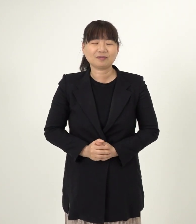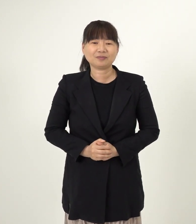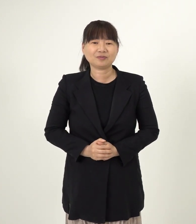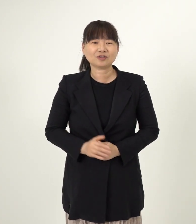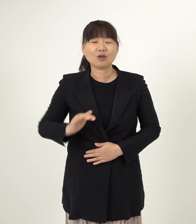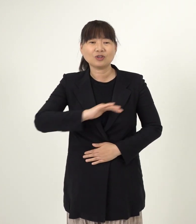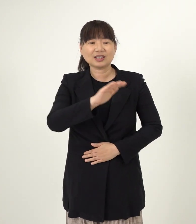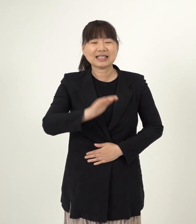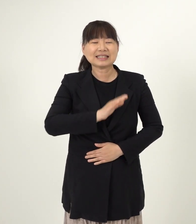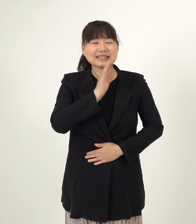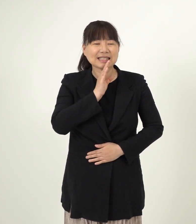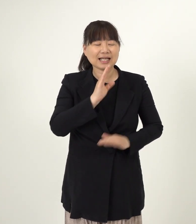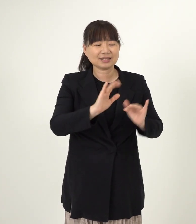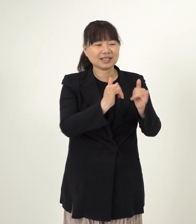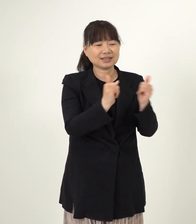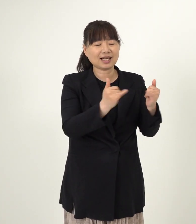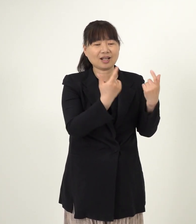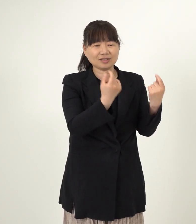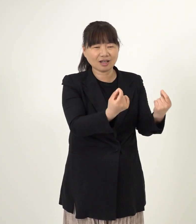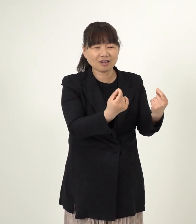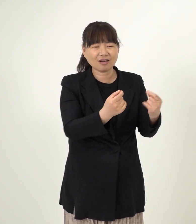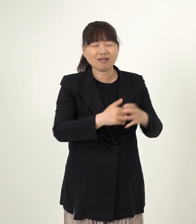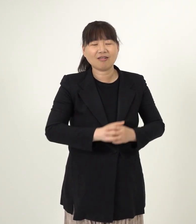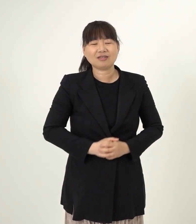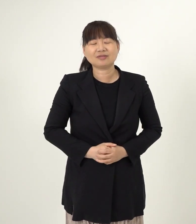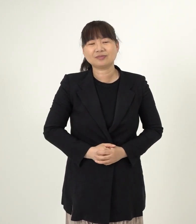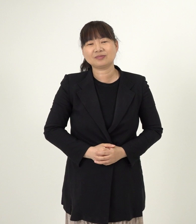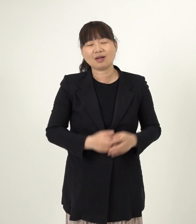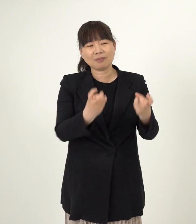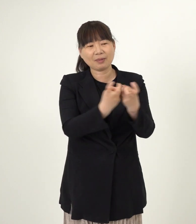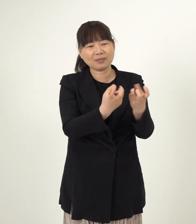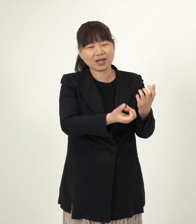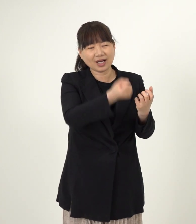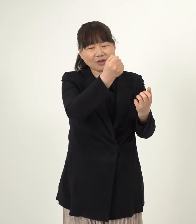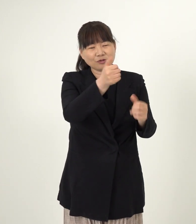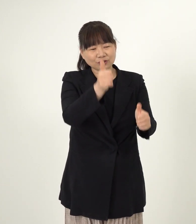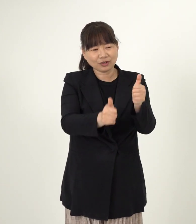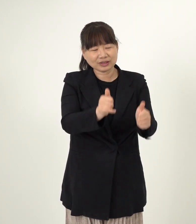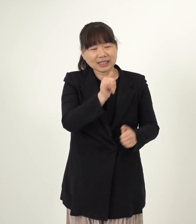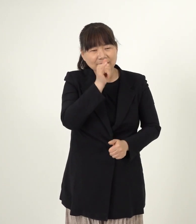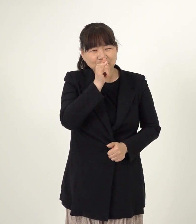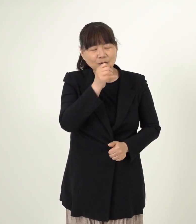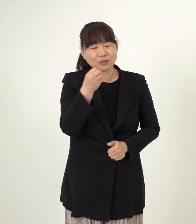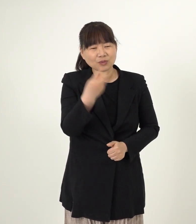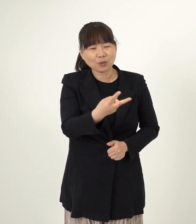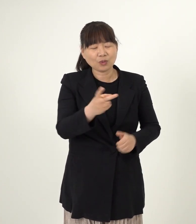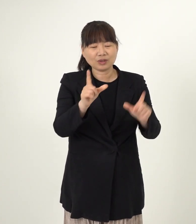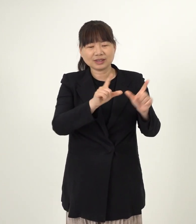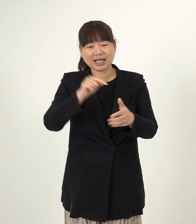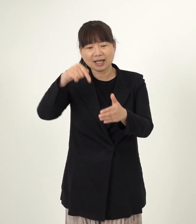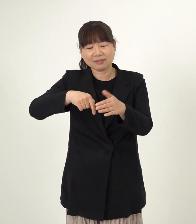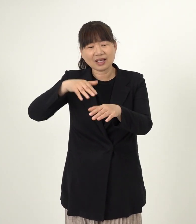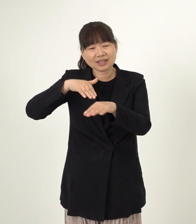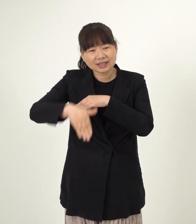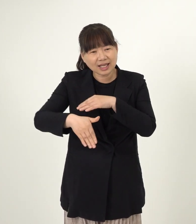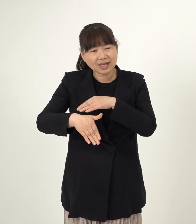우리가 정말 세상 사람들과 똑같이 똑같은 방식으로 경쟁하고 똑같은 삶의